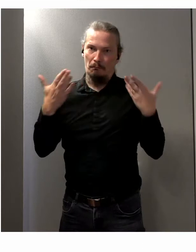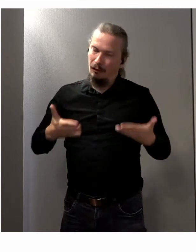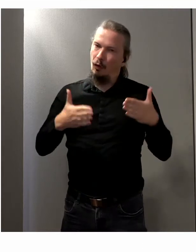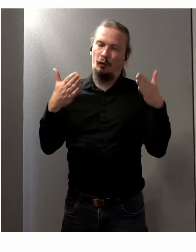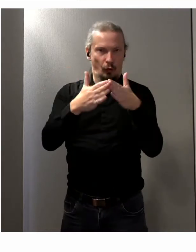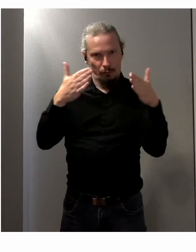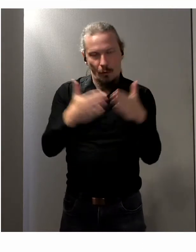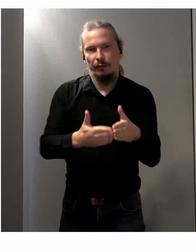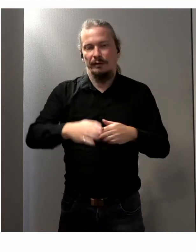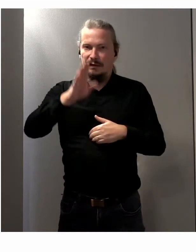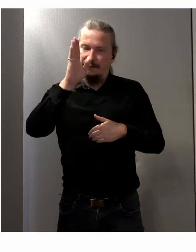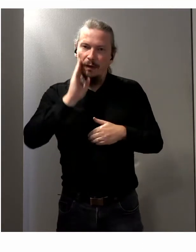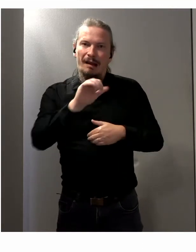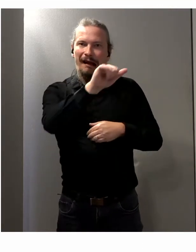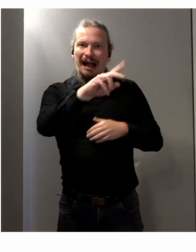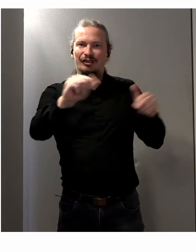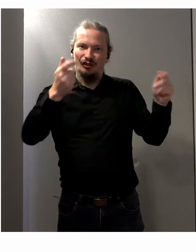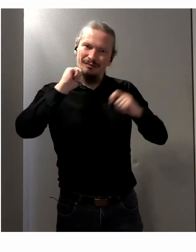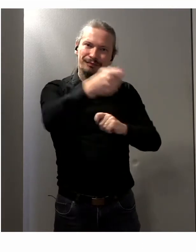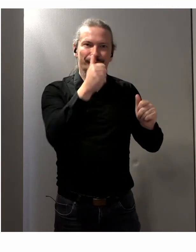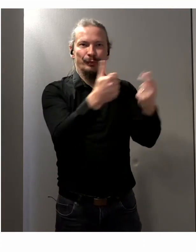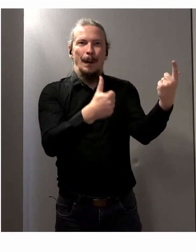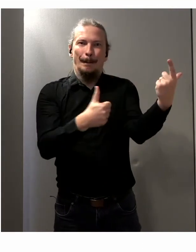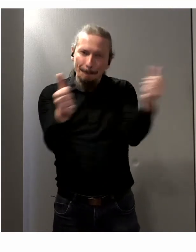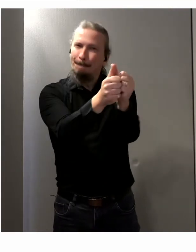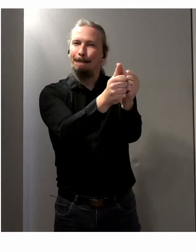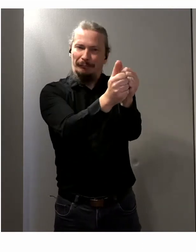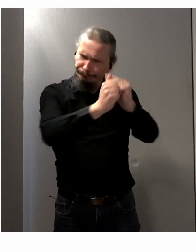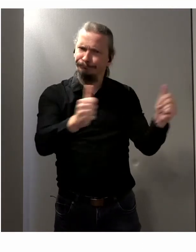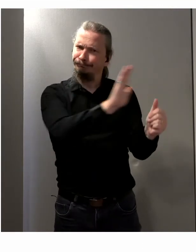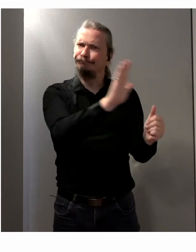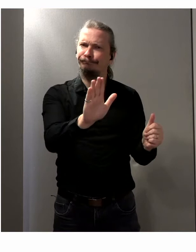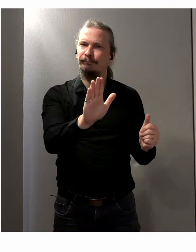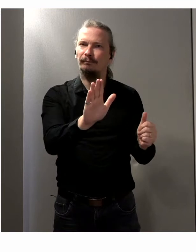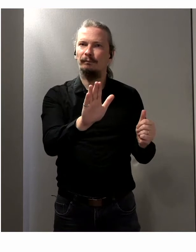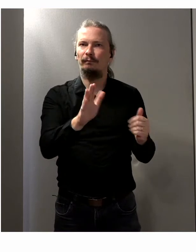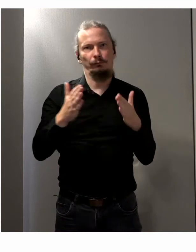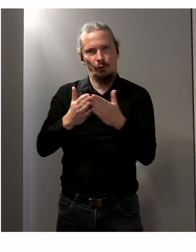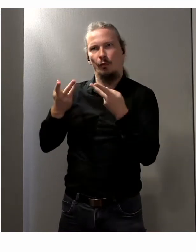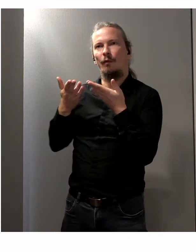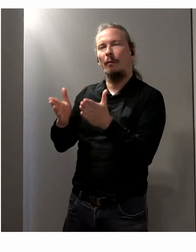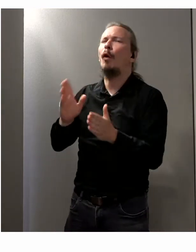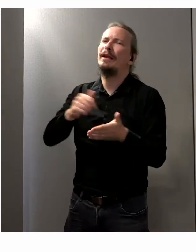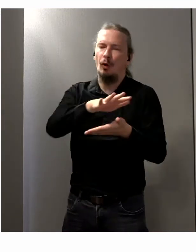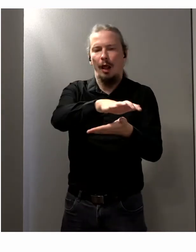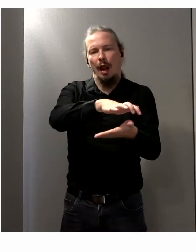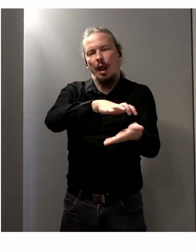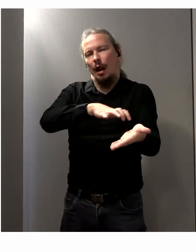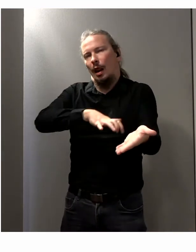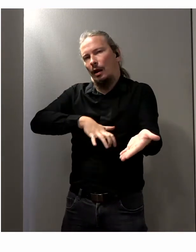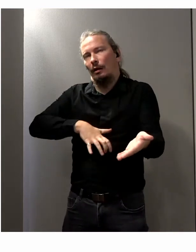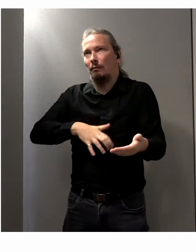fortement la déconjugalisation de l'AAH. Et bien sûr, c'est un avis assez long qui